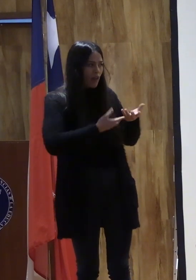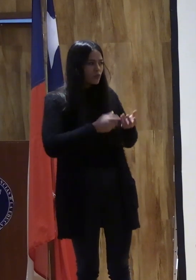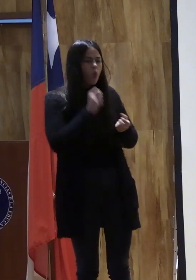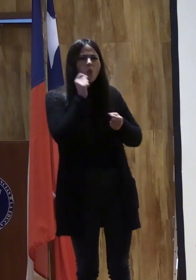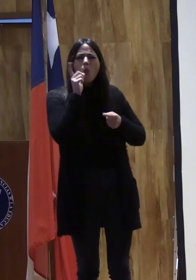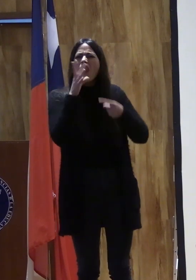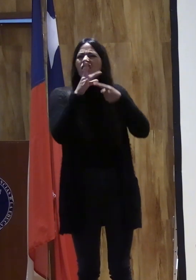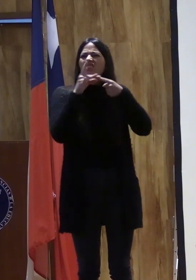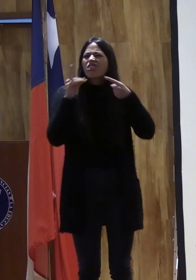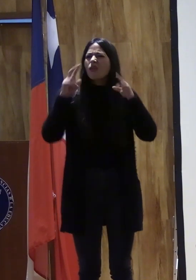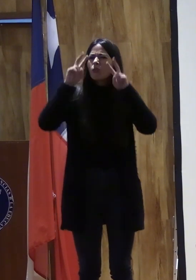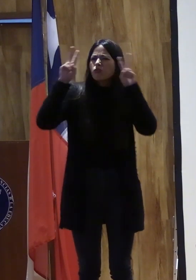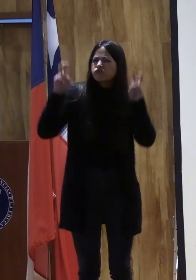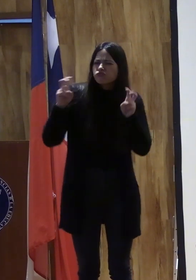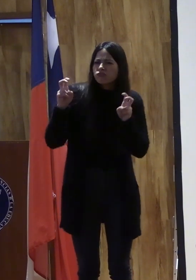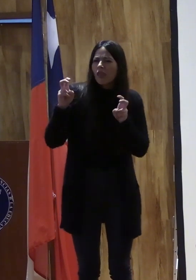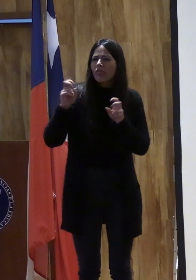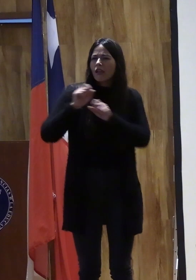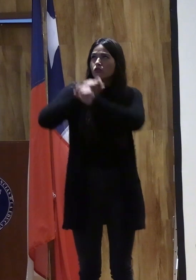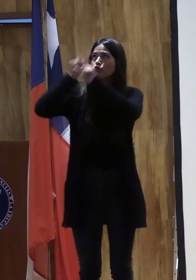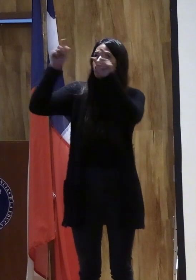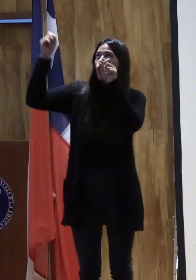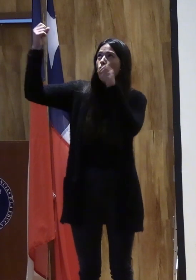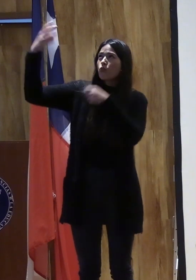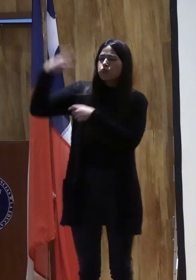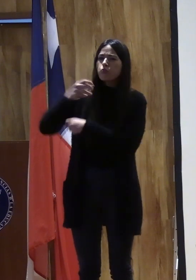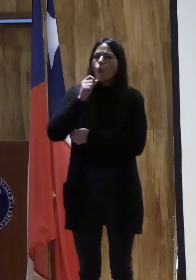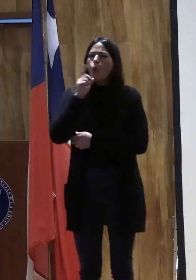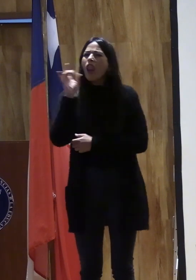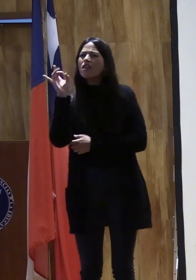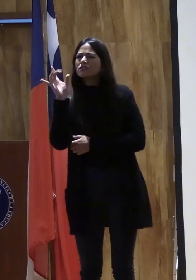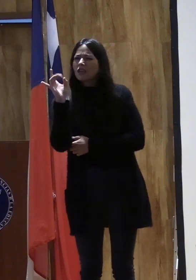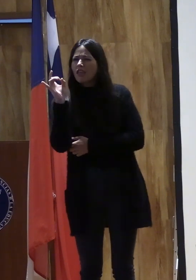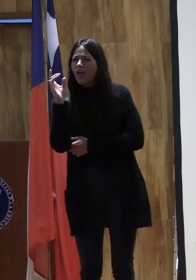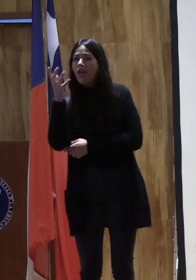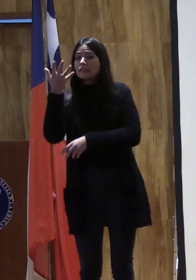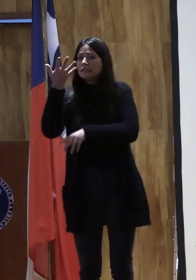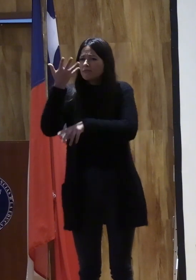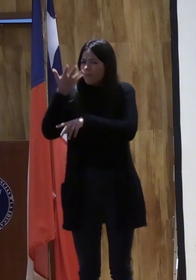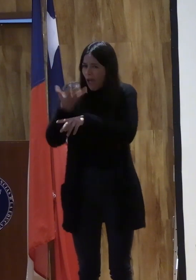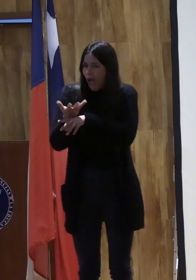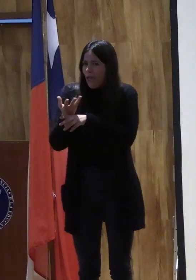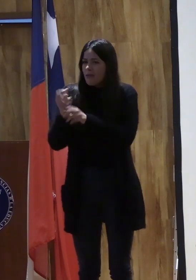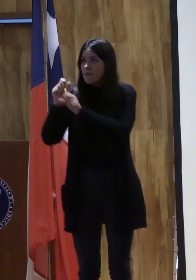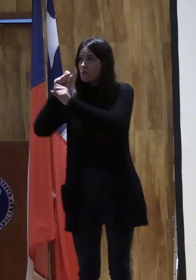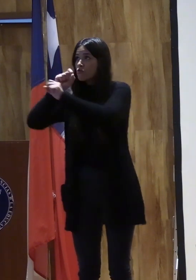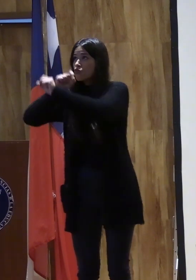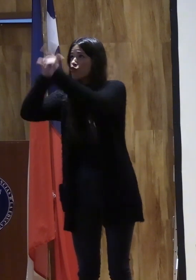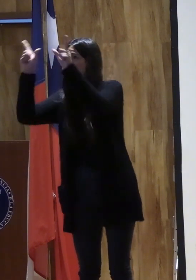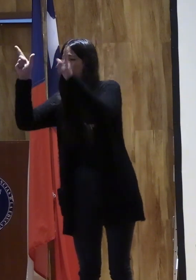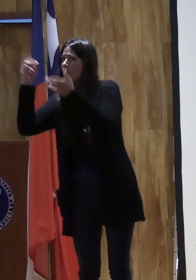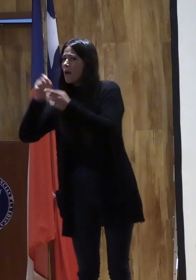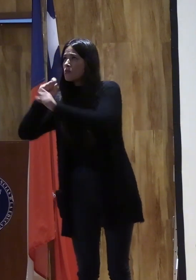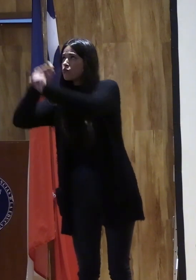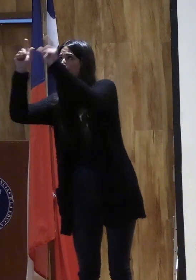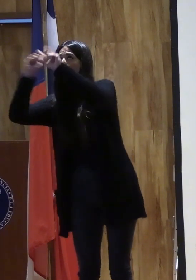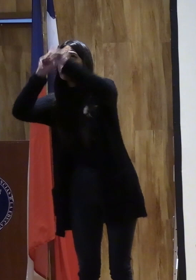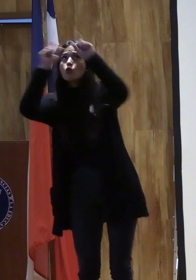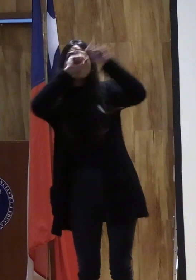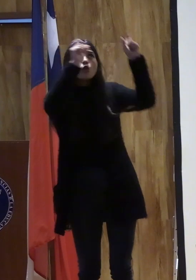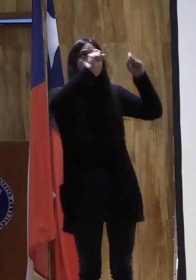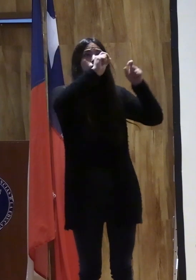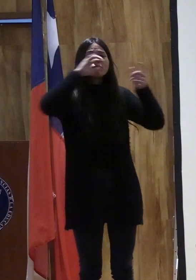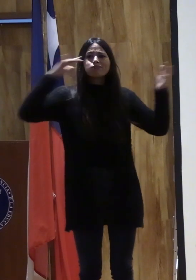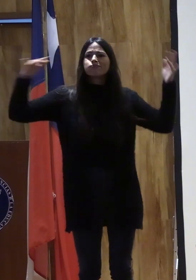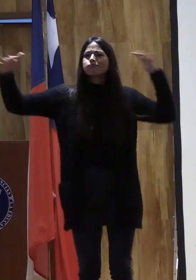tipo de estrella es el Sol y si existen muchos de estos soles, como muchas estrellas como el Sol, en nuestra Vía Láctea, que